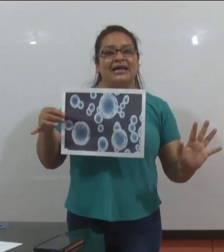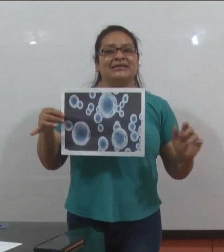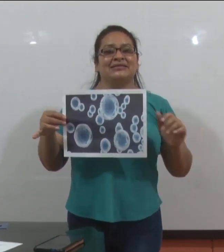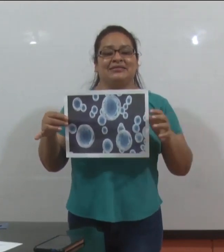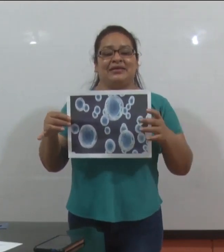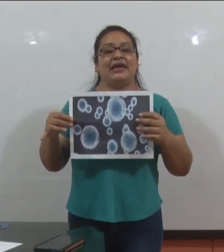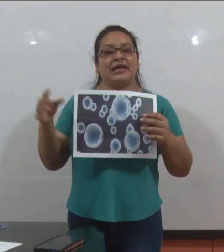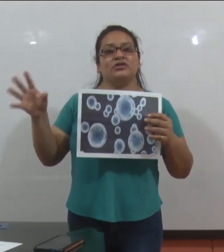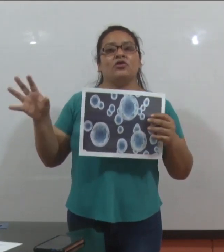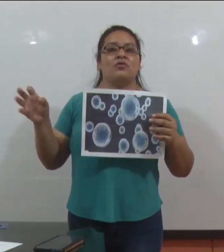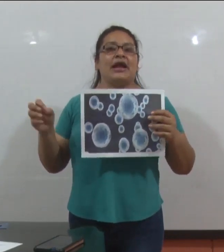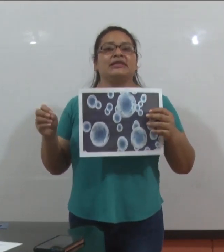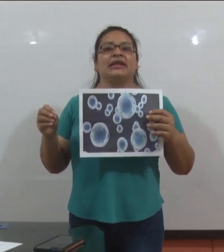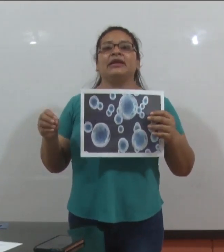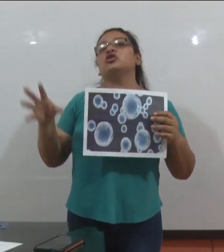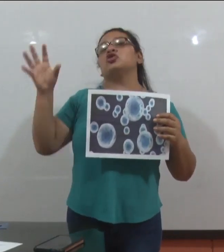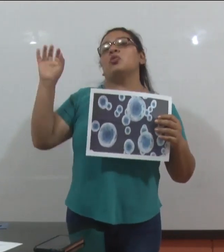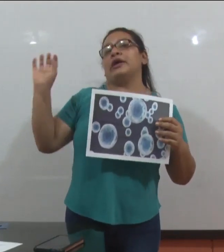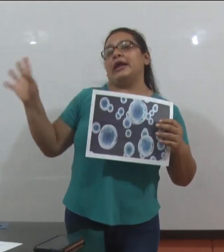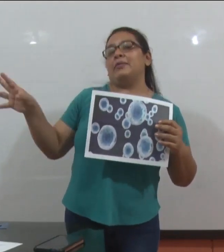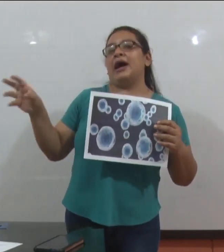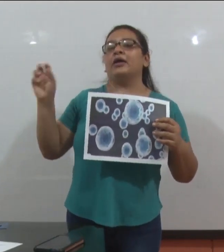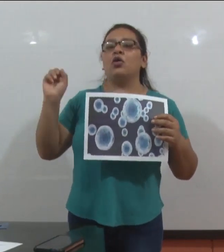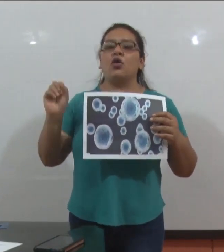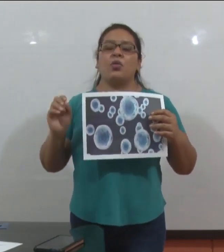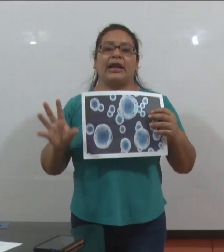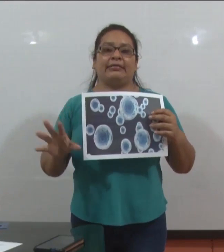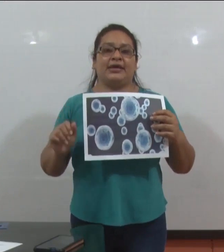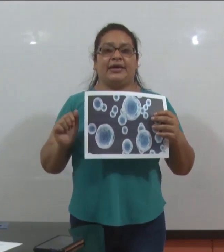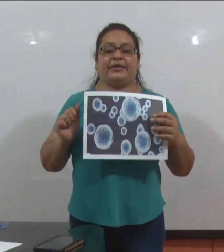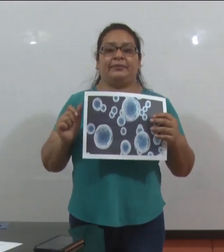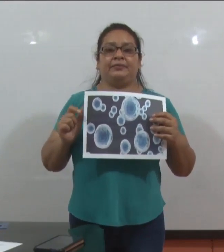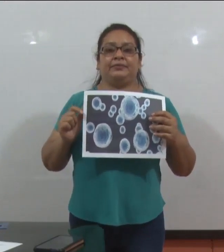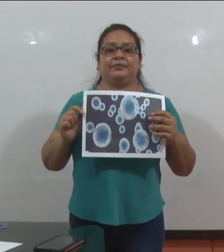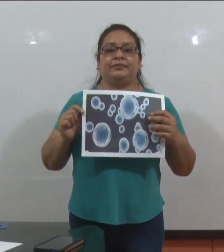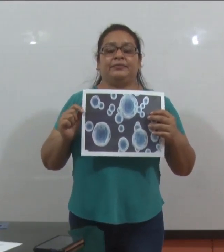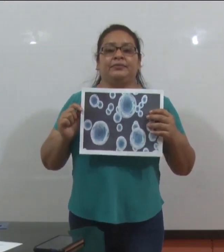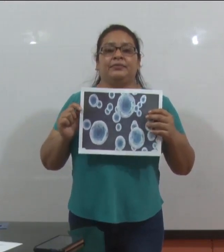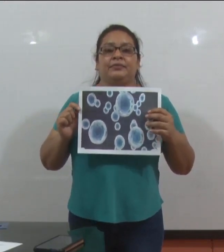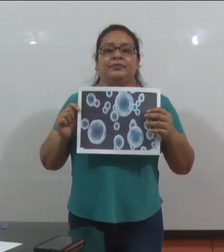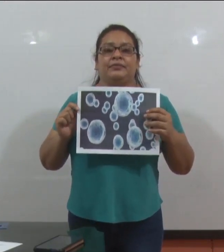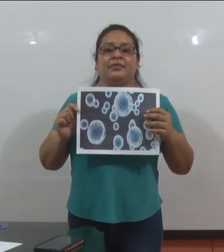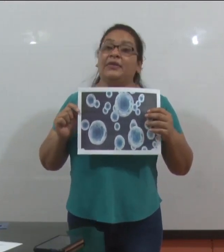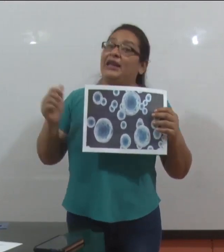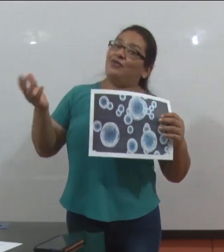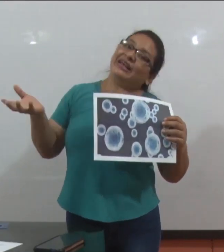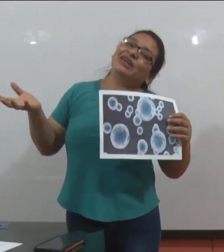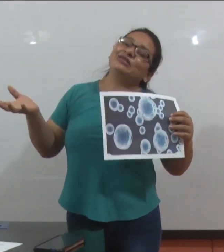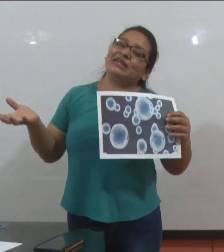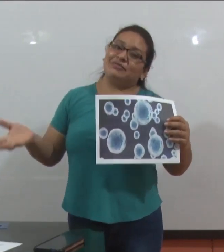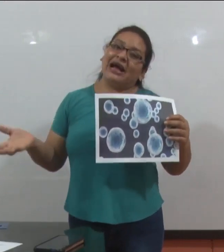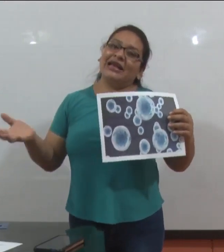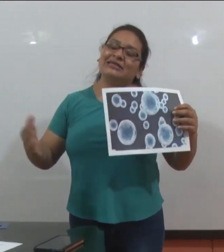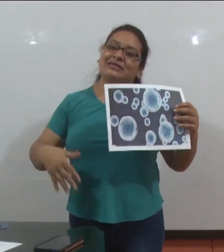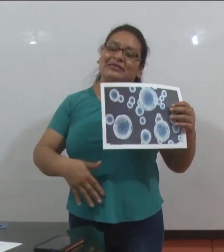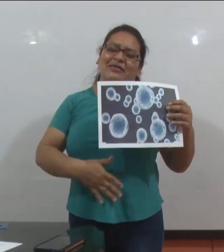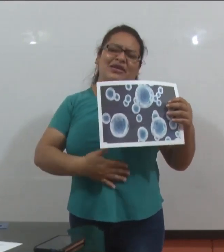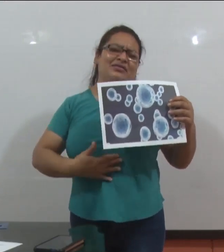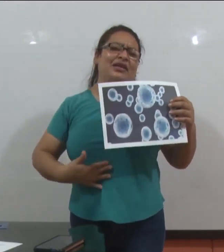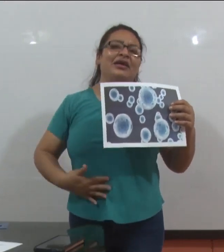Más en esos lugares salinos como en el mar o como en la tierra. Al igual que los animales, también